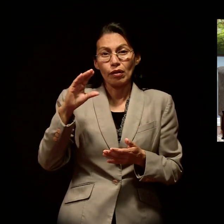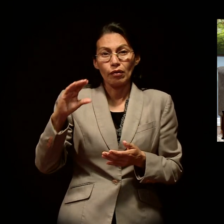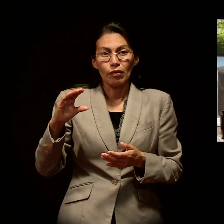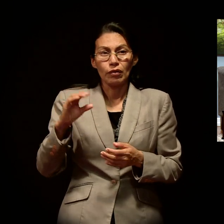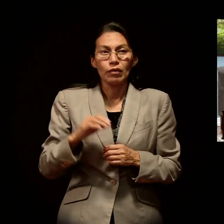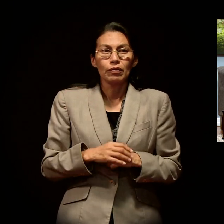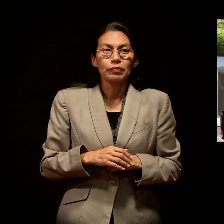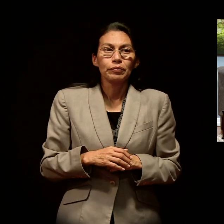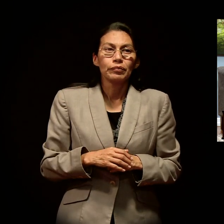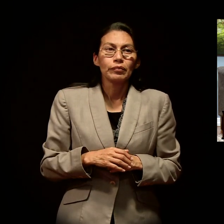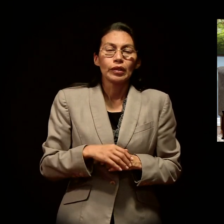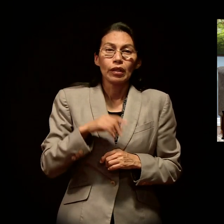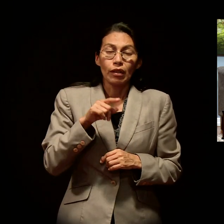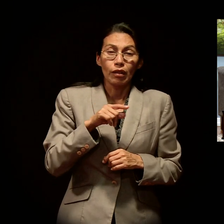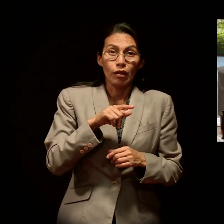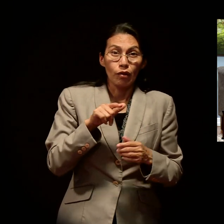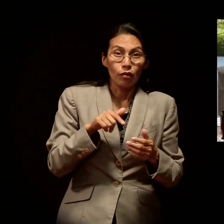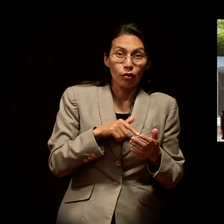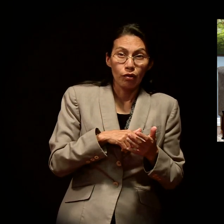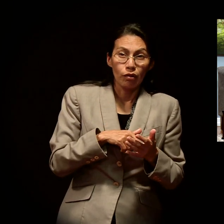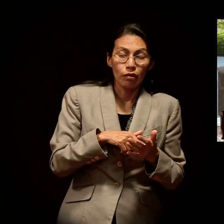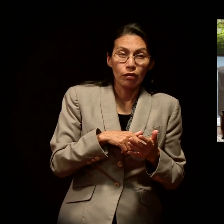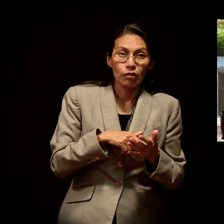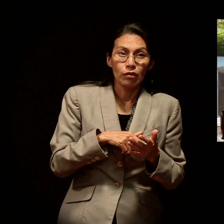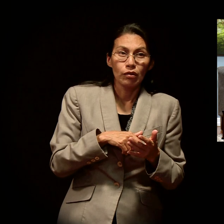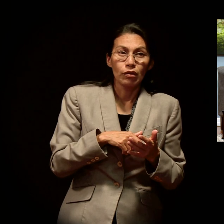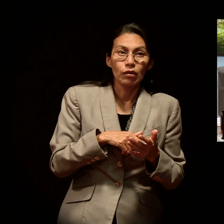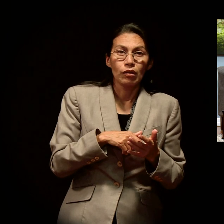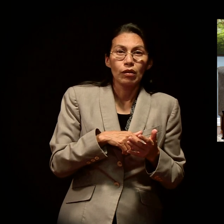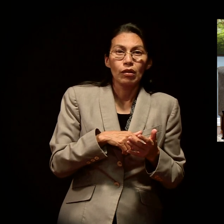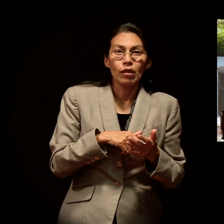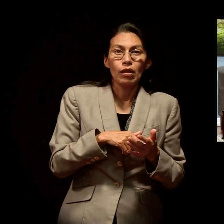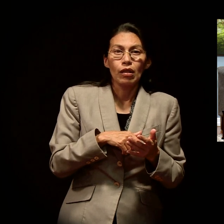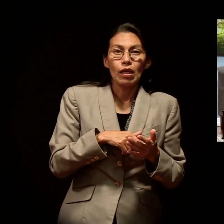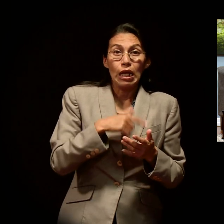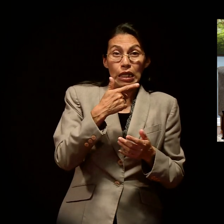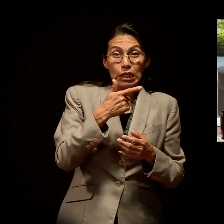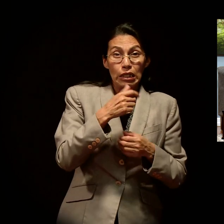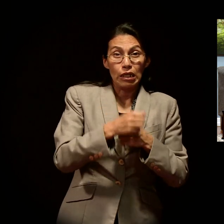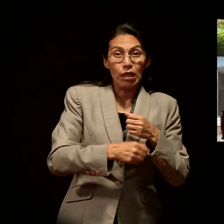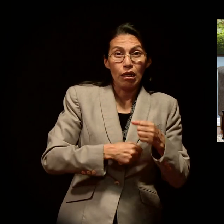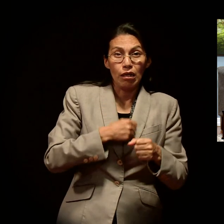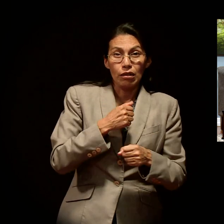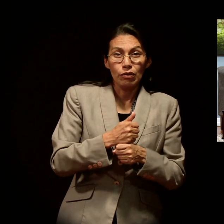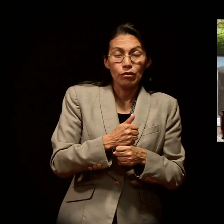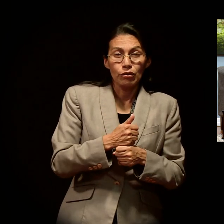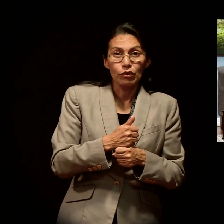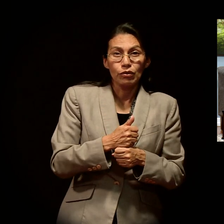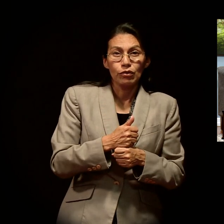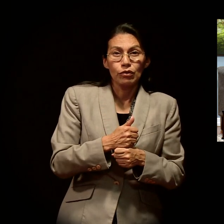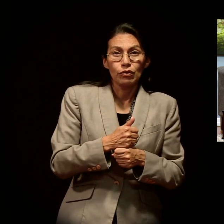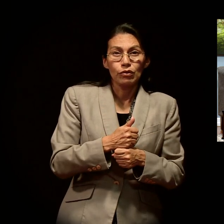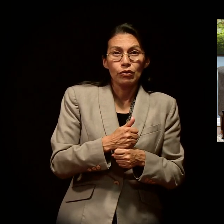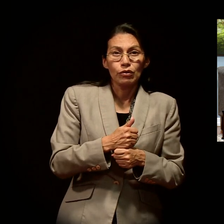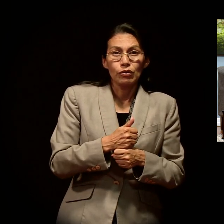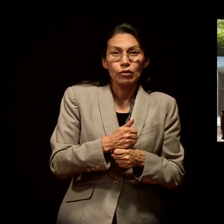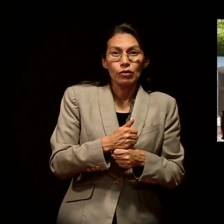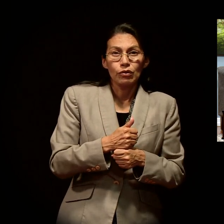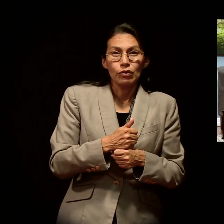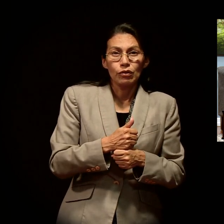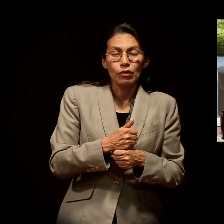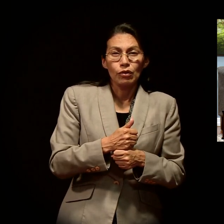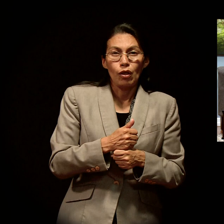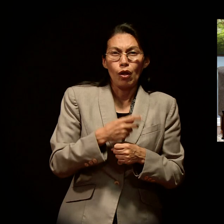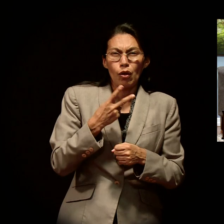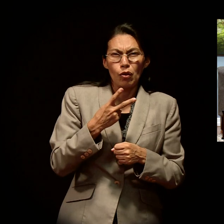California el programa ya tenía ya prácticamente casi los siete años dos años